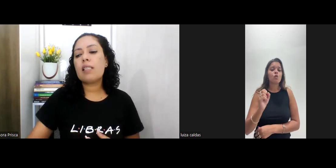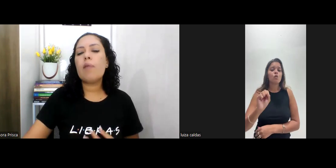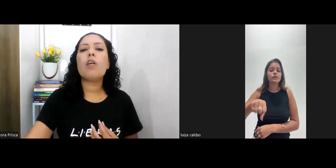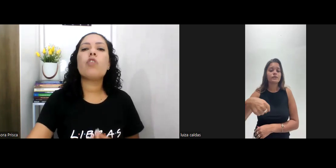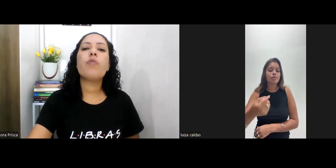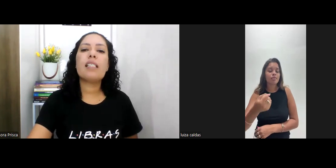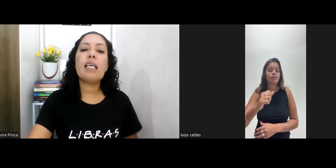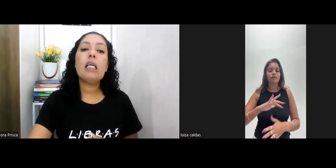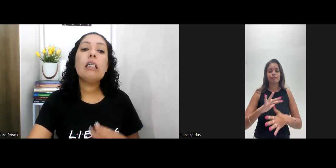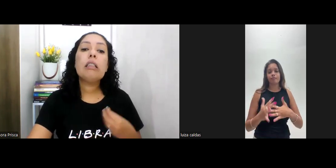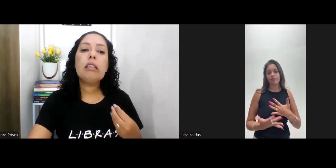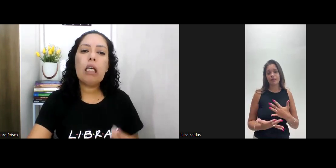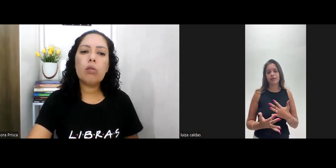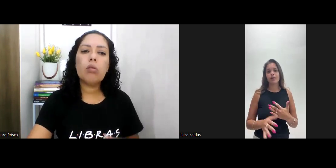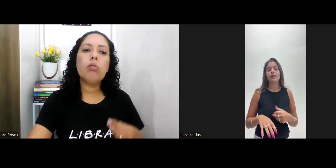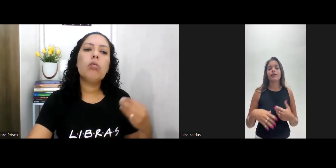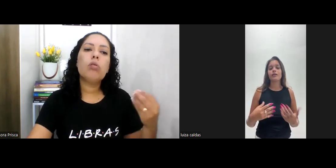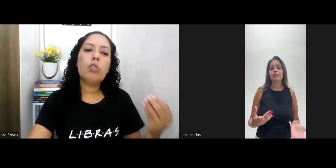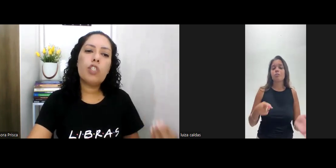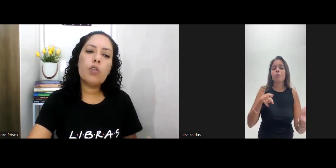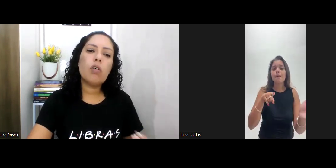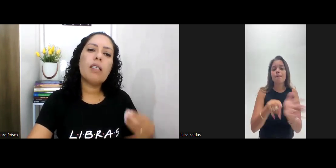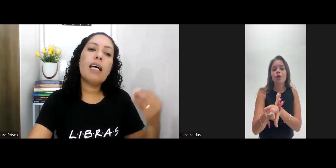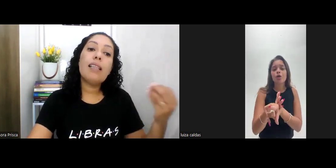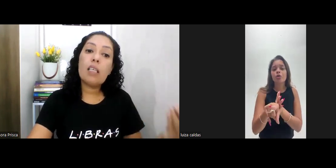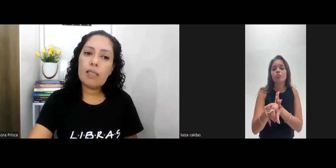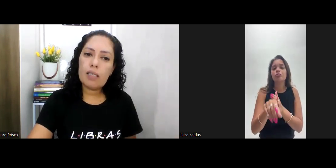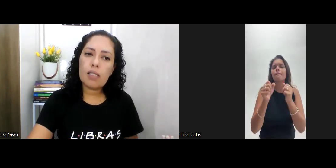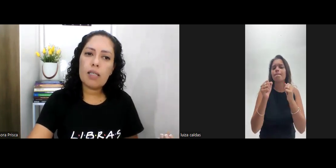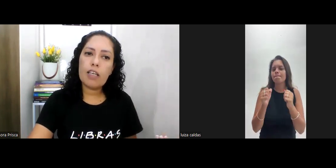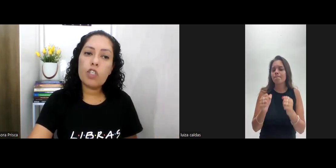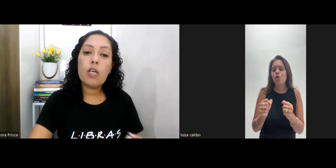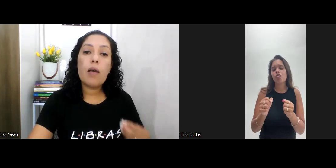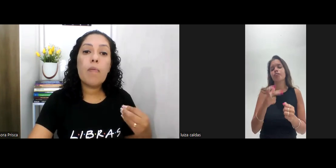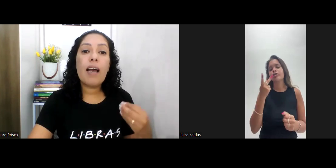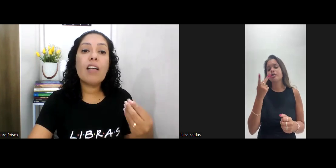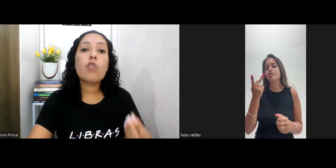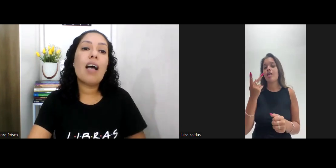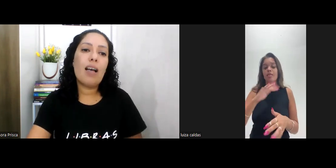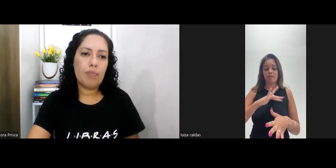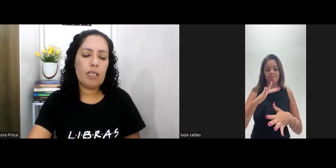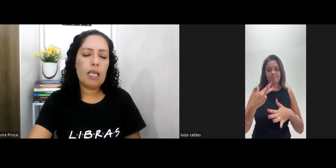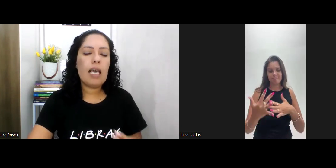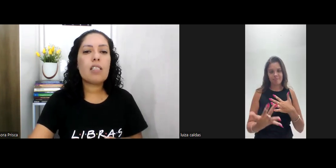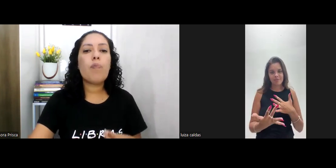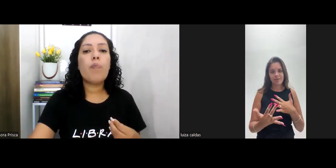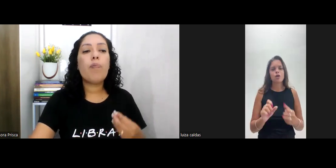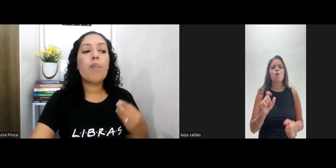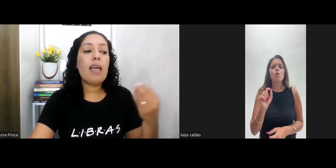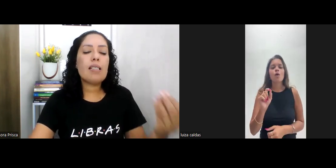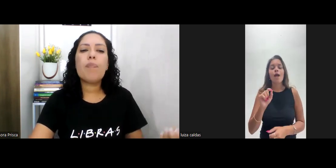Perguntas que você pode fazer dentro do idioma, da língua de sinais, para ajudar